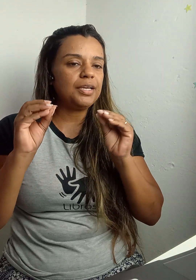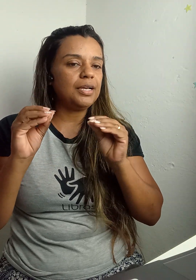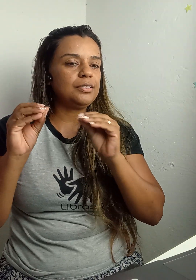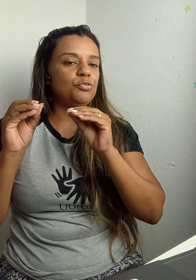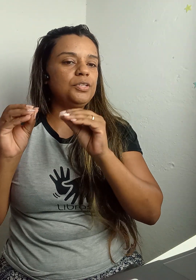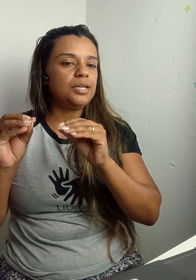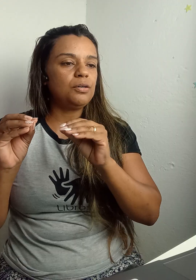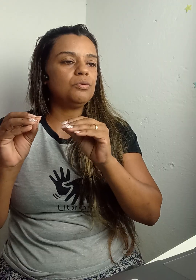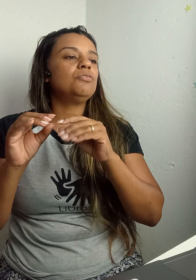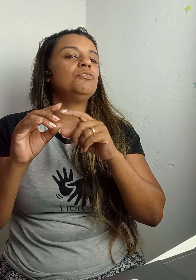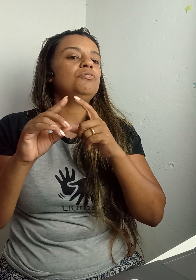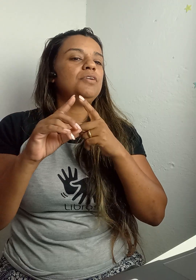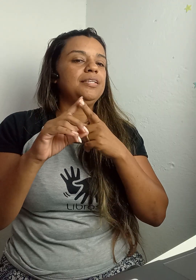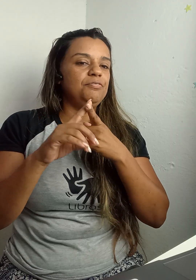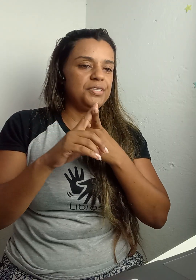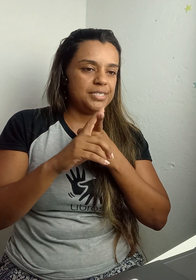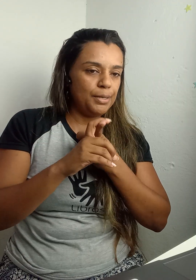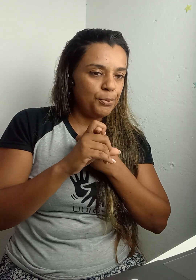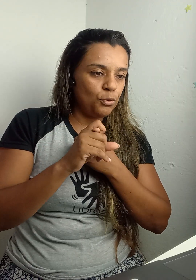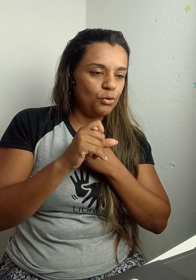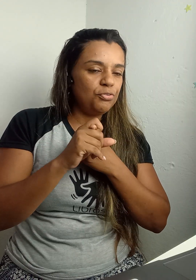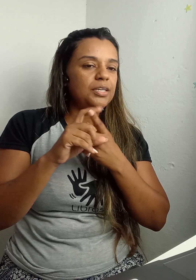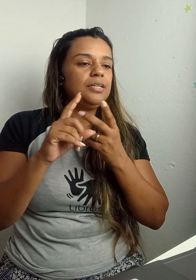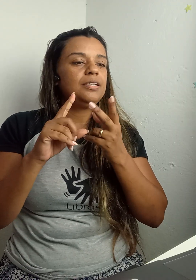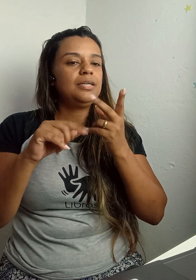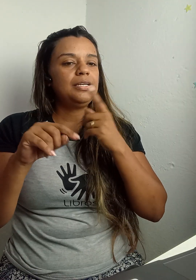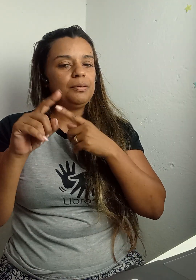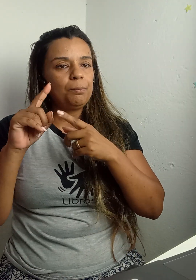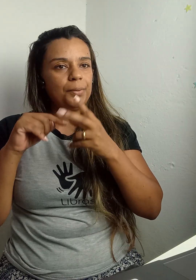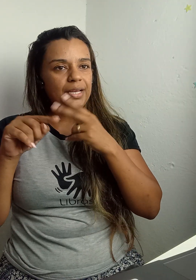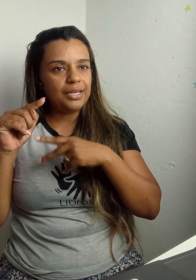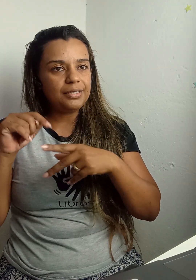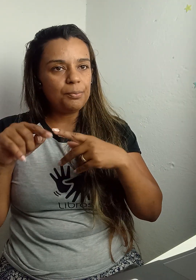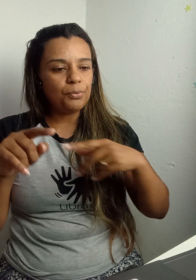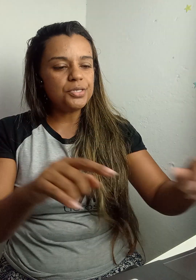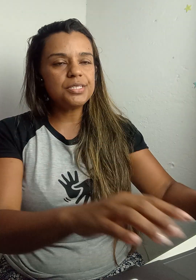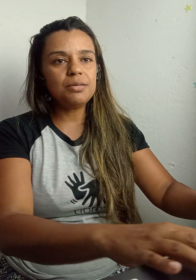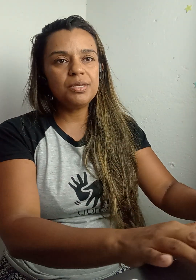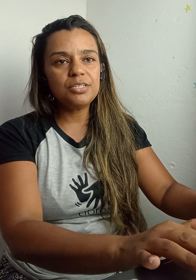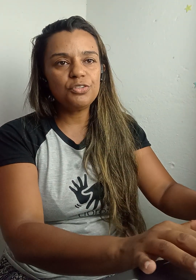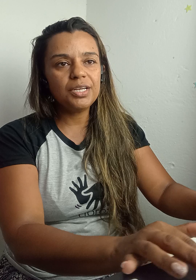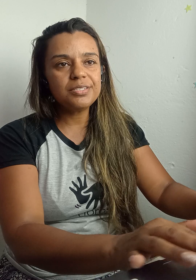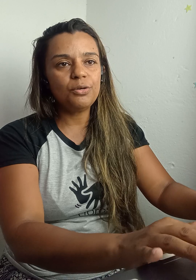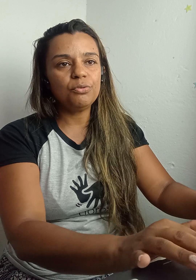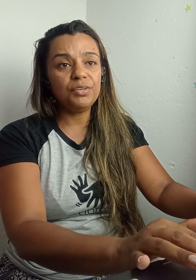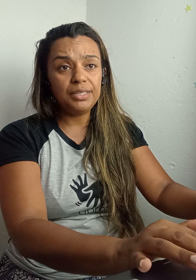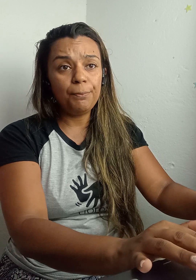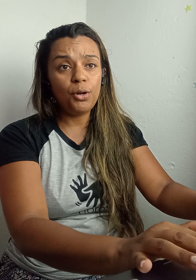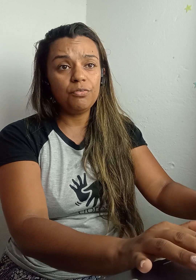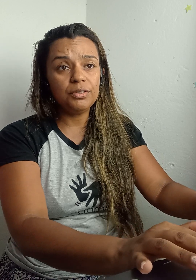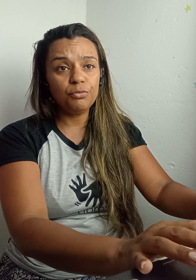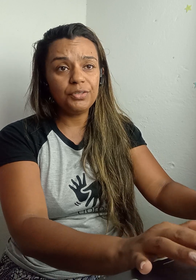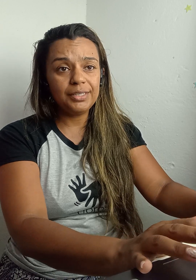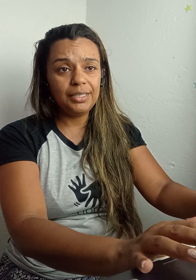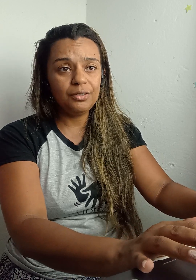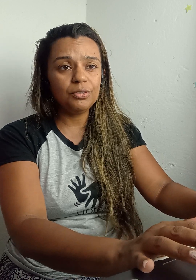ficar até o final vai fazer prova para depois receber a certificação. Então vai ter prova, então fica atento a